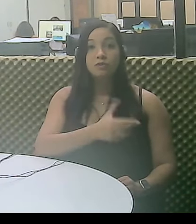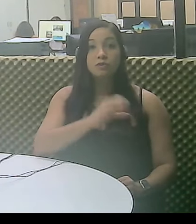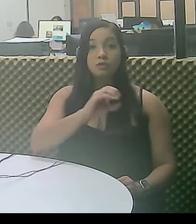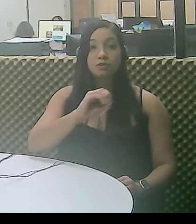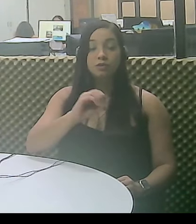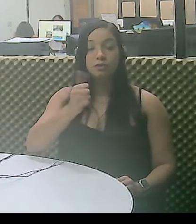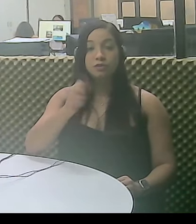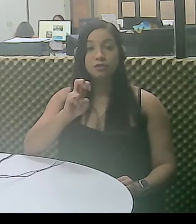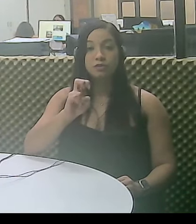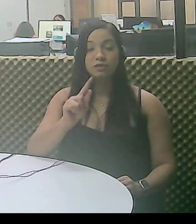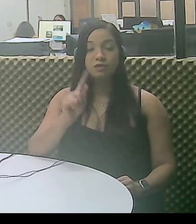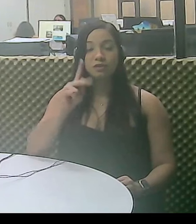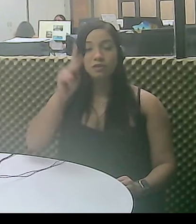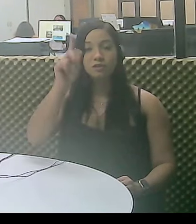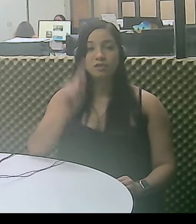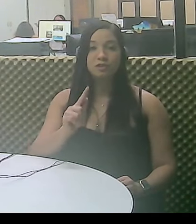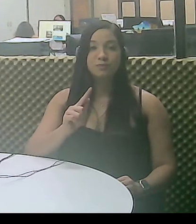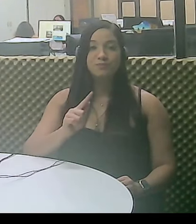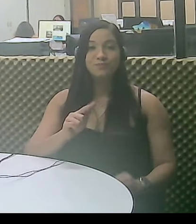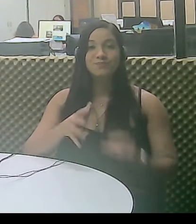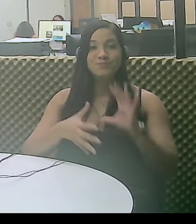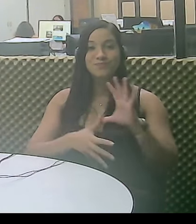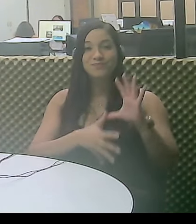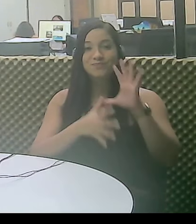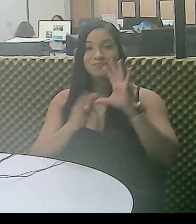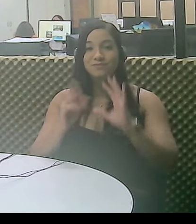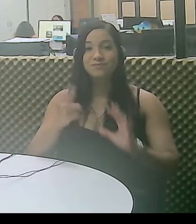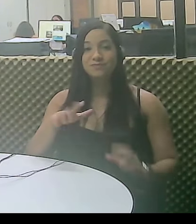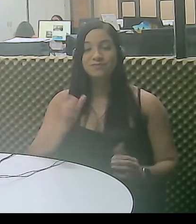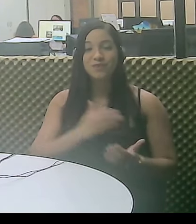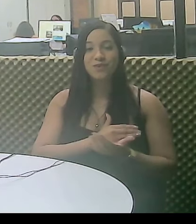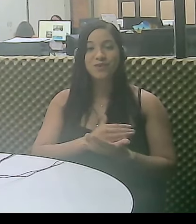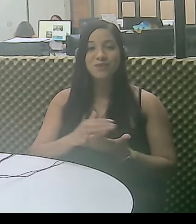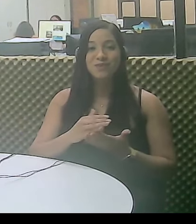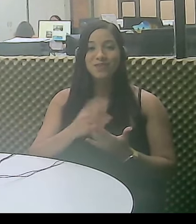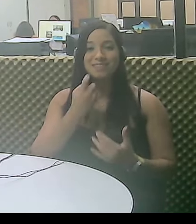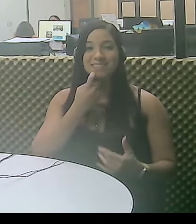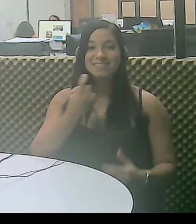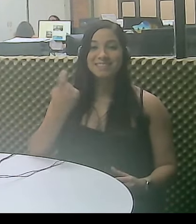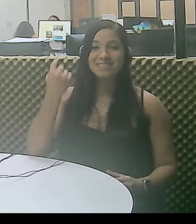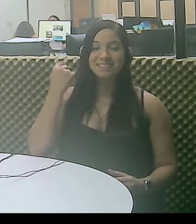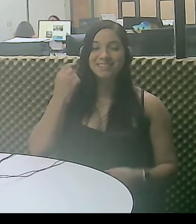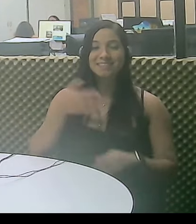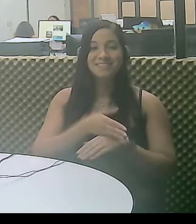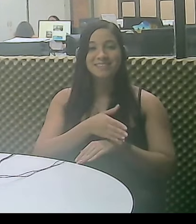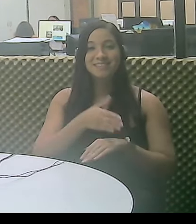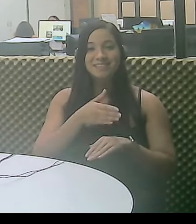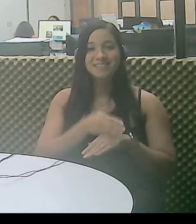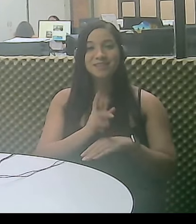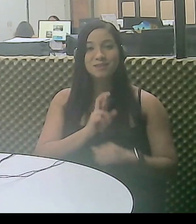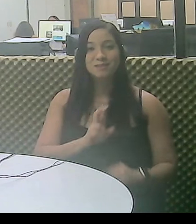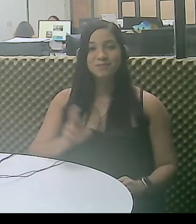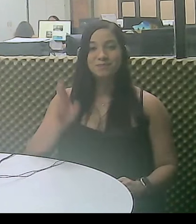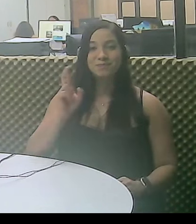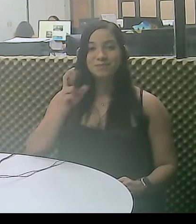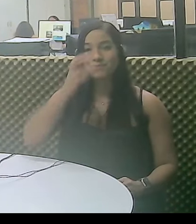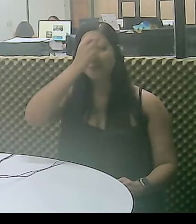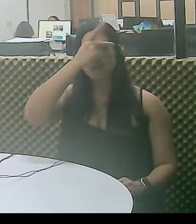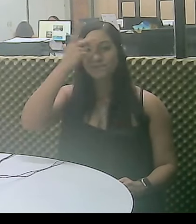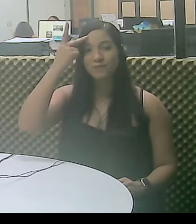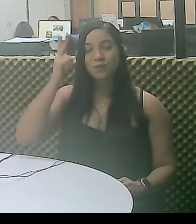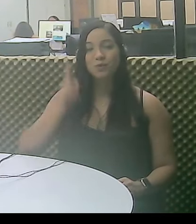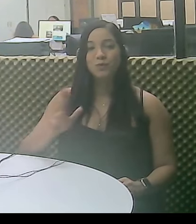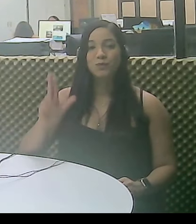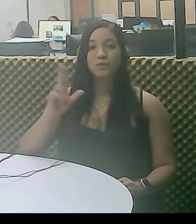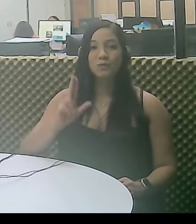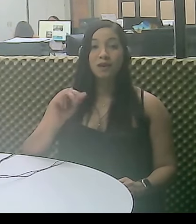quilos. Os Jogos para Pan-Americanos do Chile começaram na última sexta-feira, com a participação de representantes da Prefeitura de